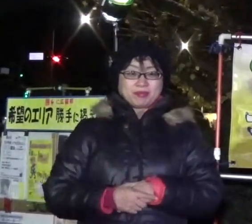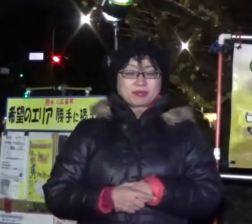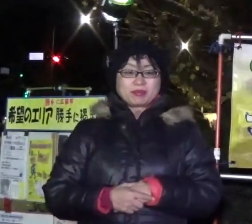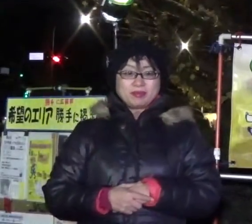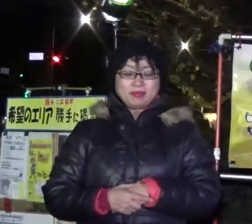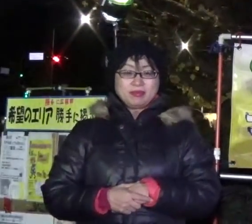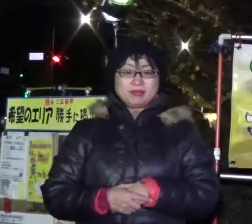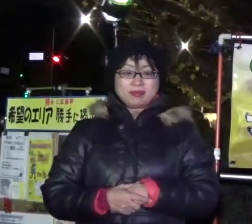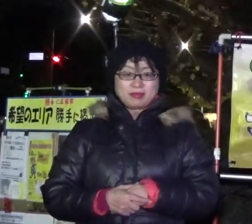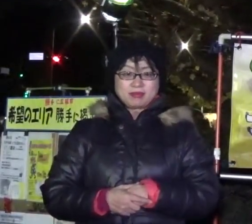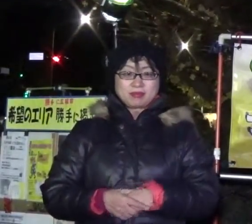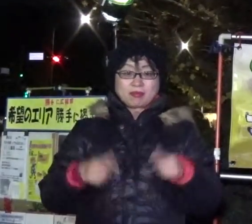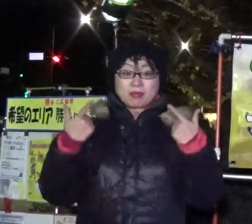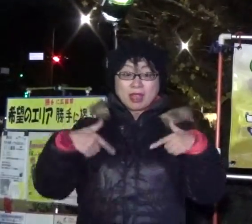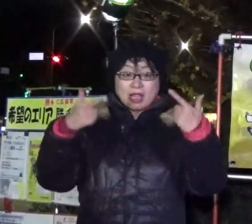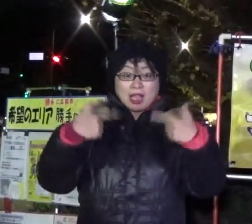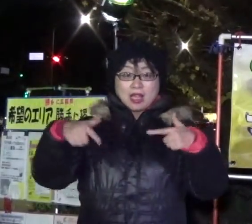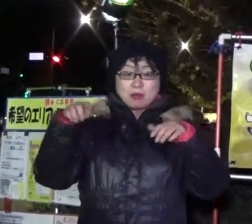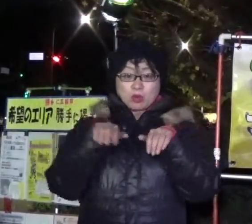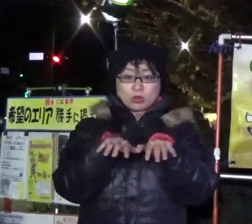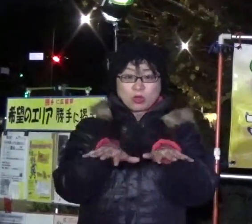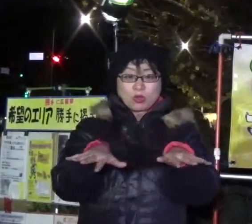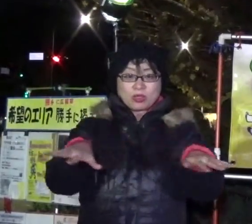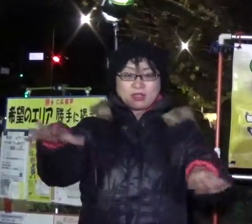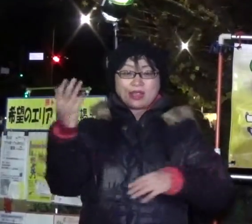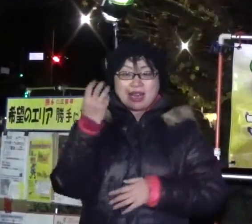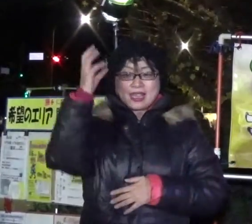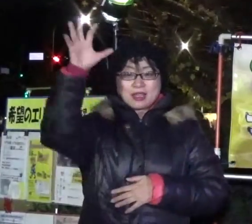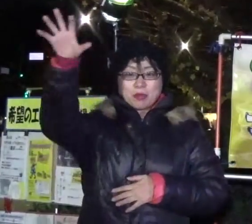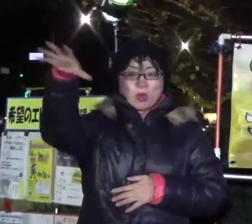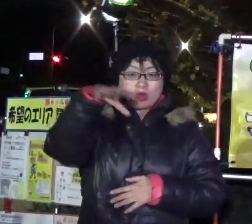もっと広がれ希望のエリア、